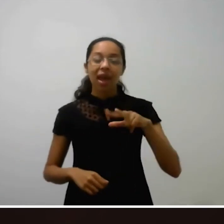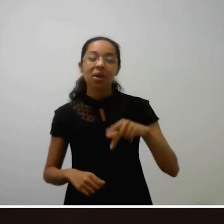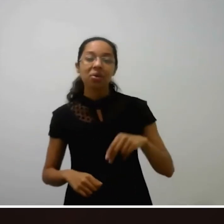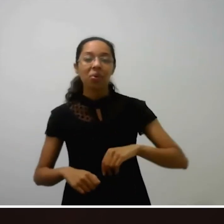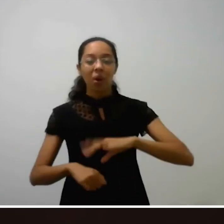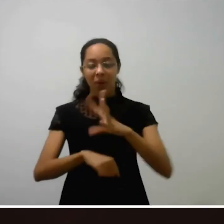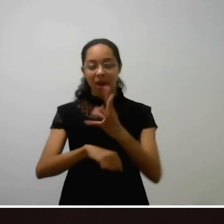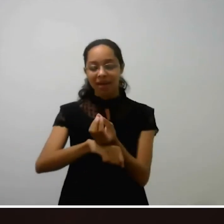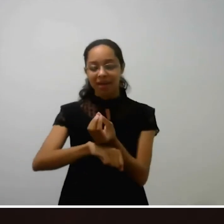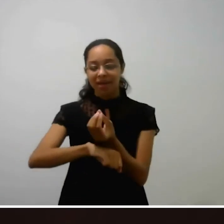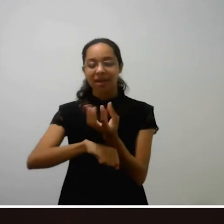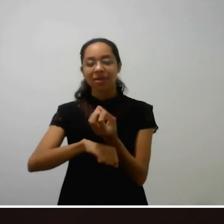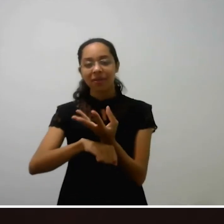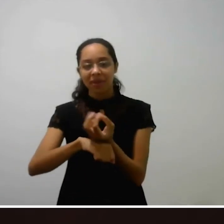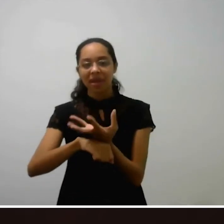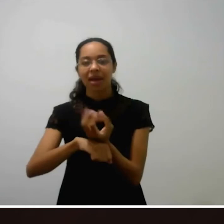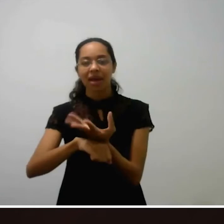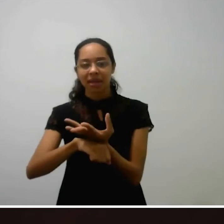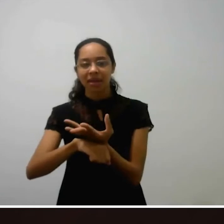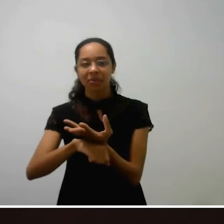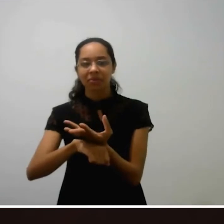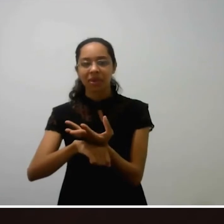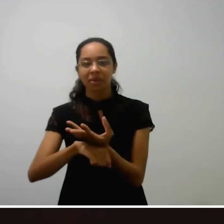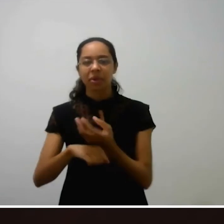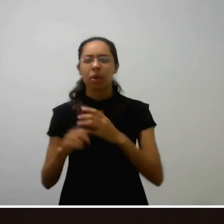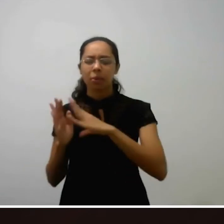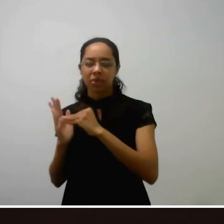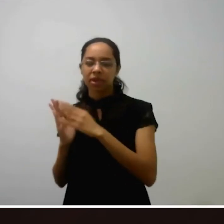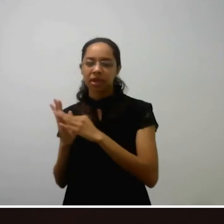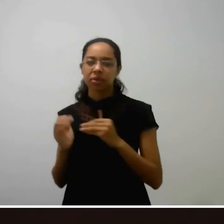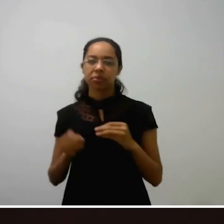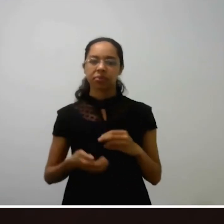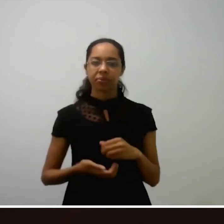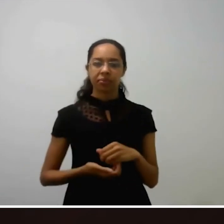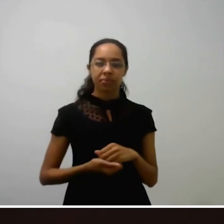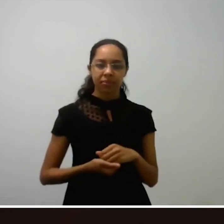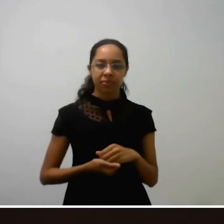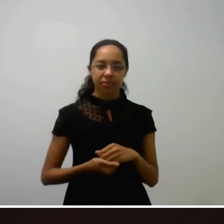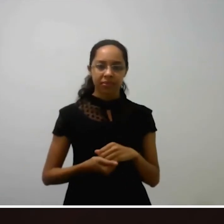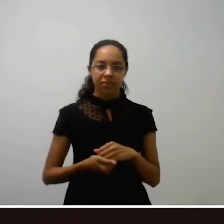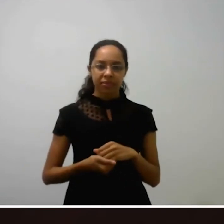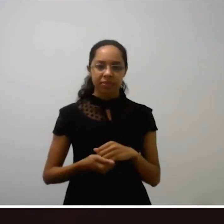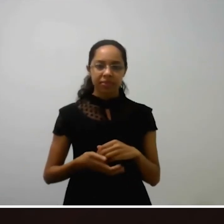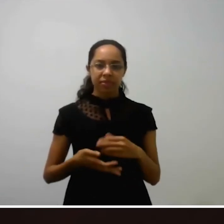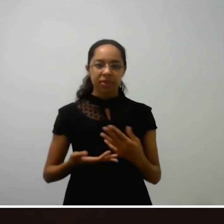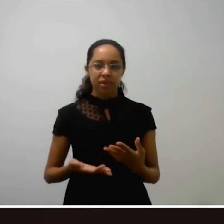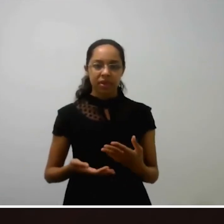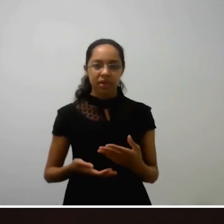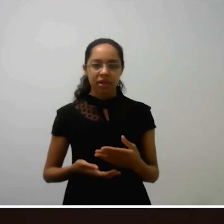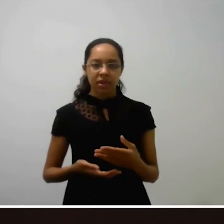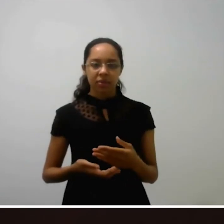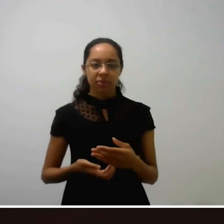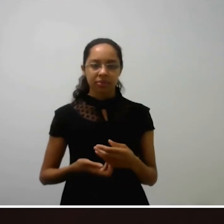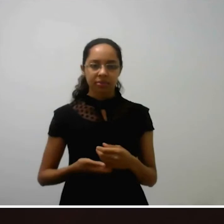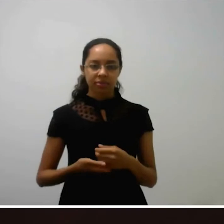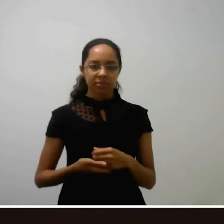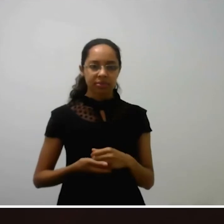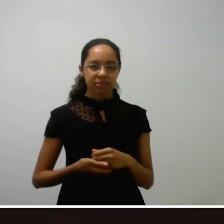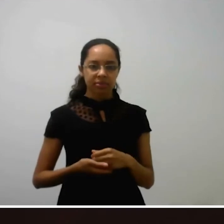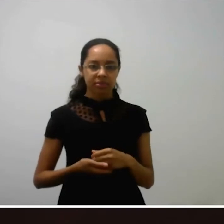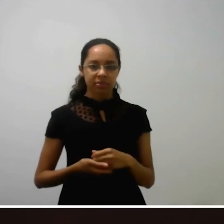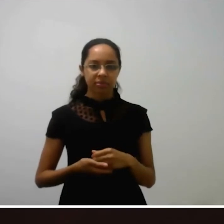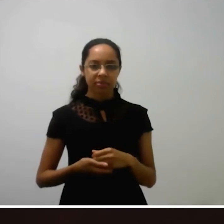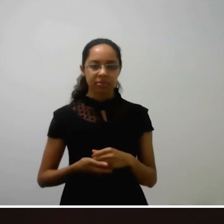O grande progresso dos pobres homens de Lyon, depois do início das perseguições, nos parece